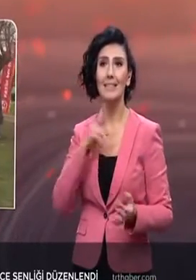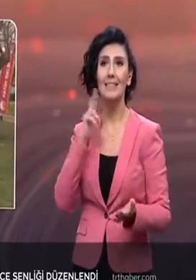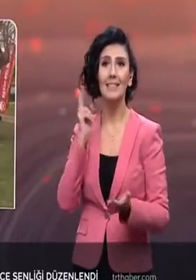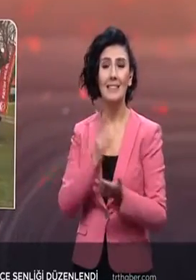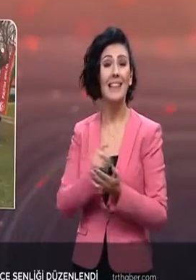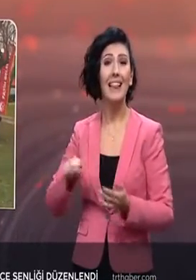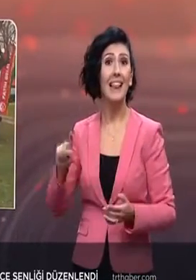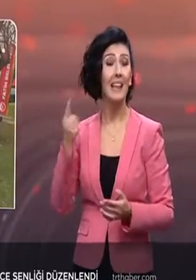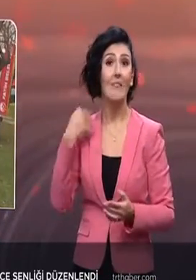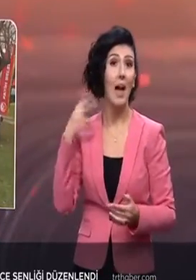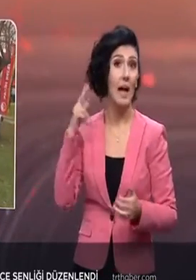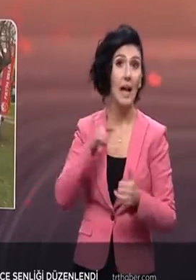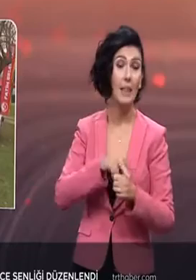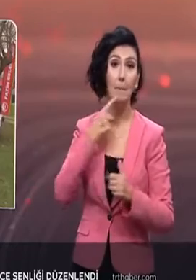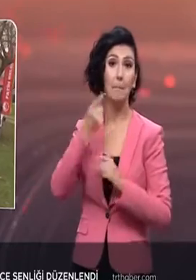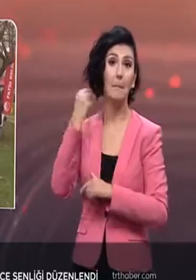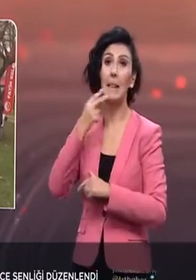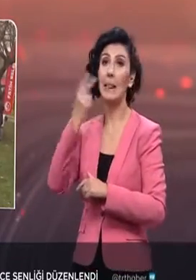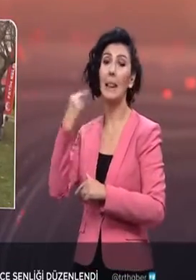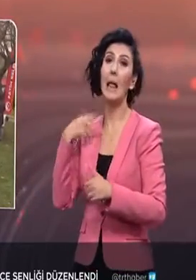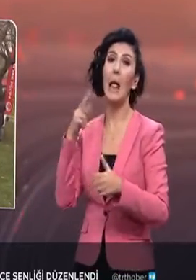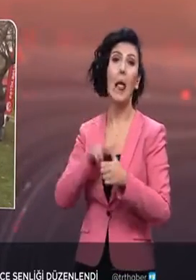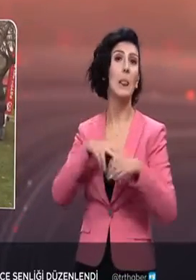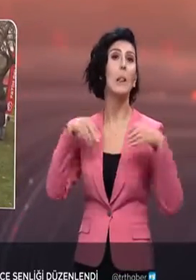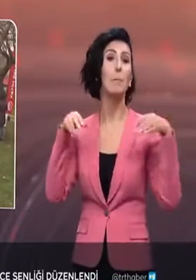sene katılıyoruz. Daha önce katılma şansımız olmamıştı.